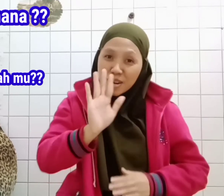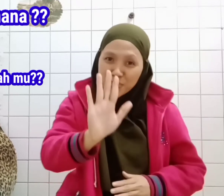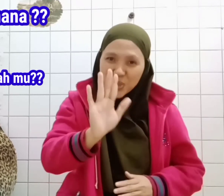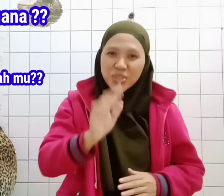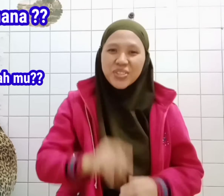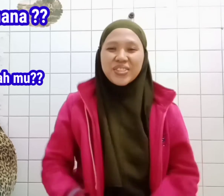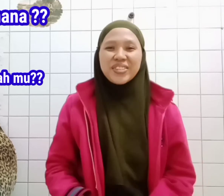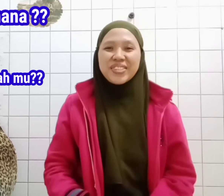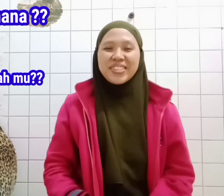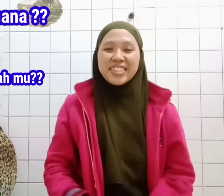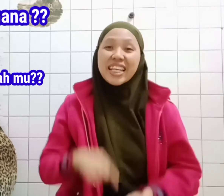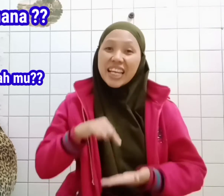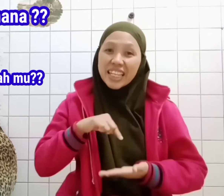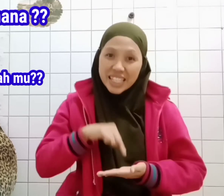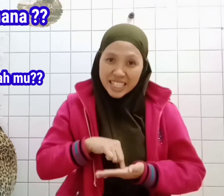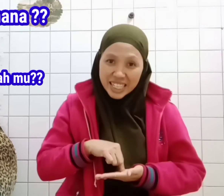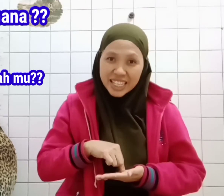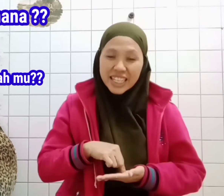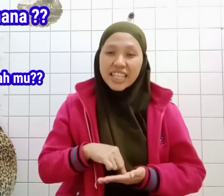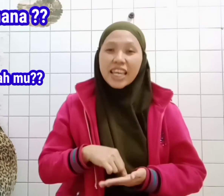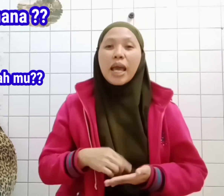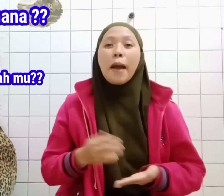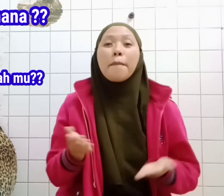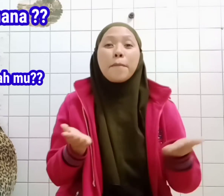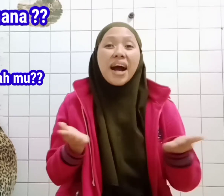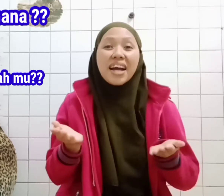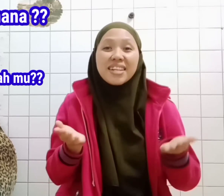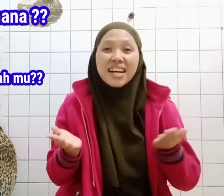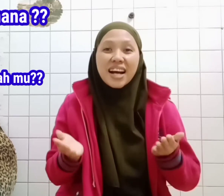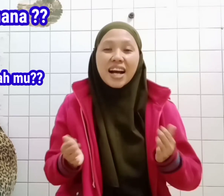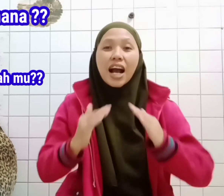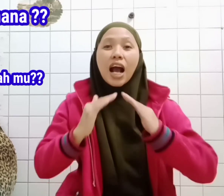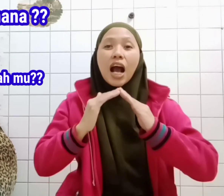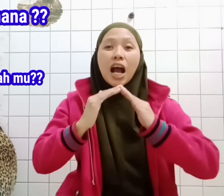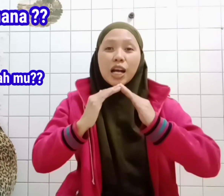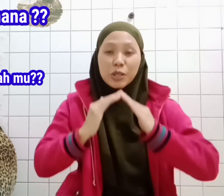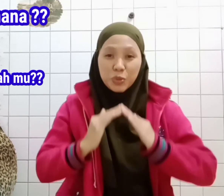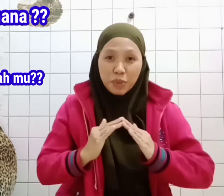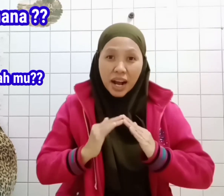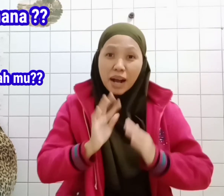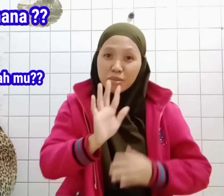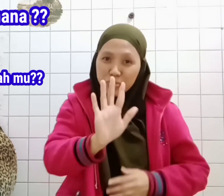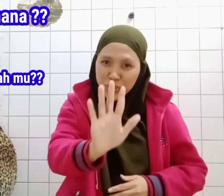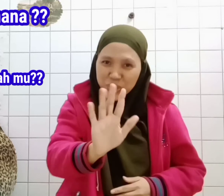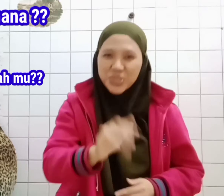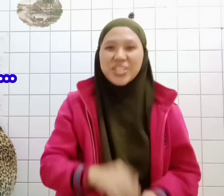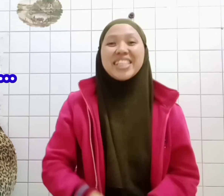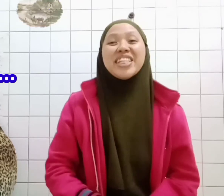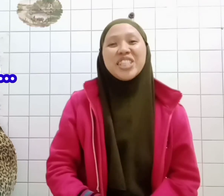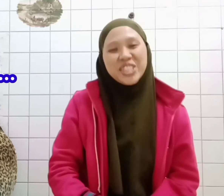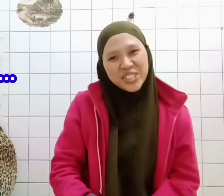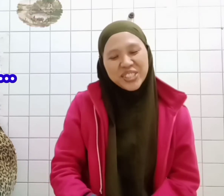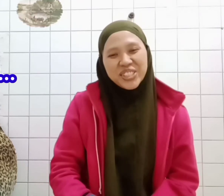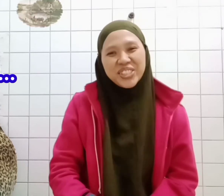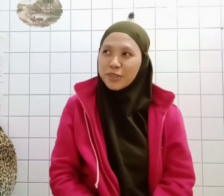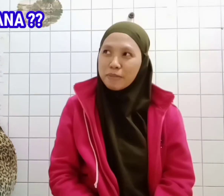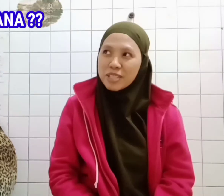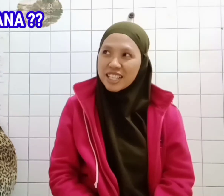rumahmu? Di mana rumahmu? Gitu. Nanti ya, misalnya